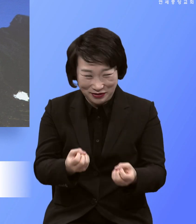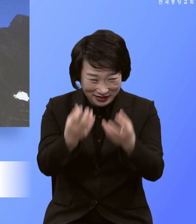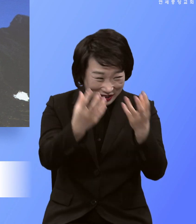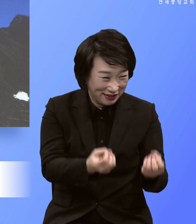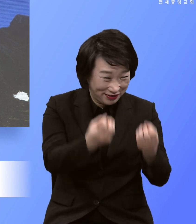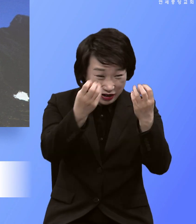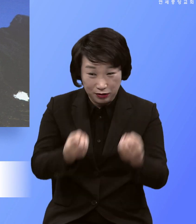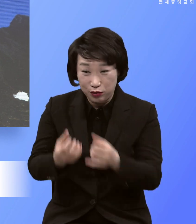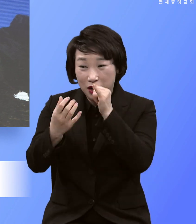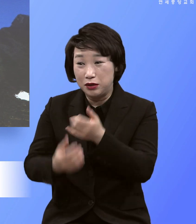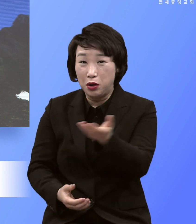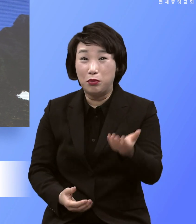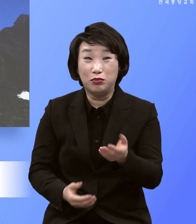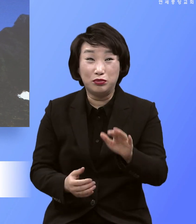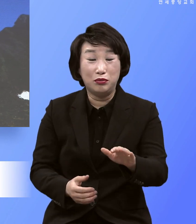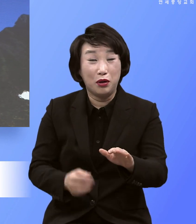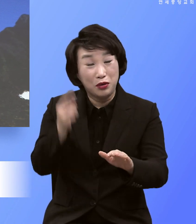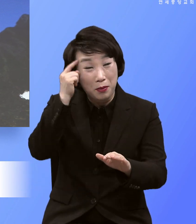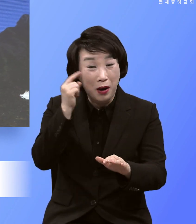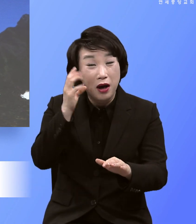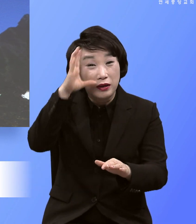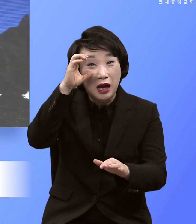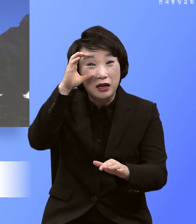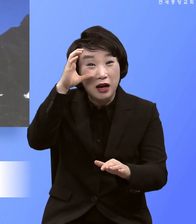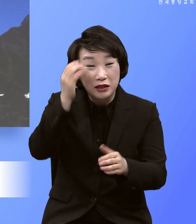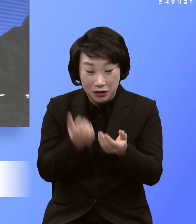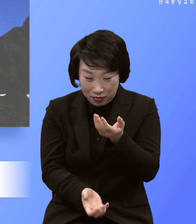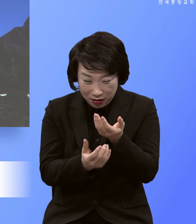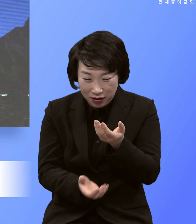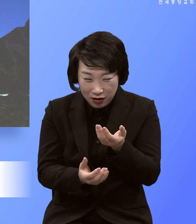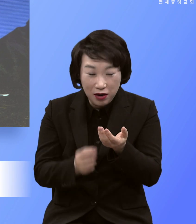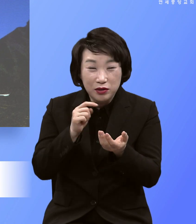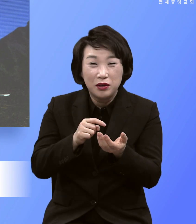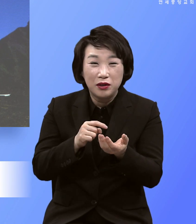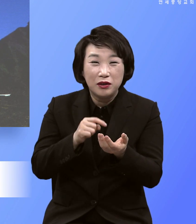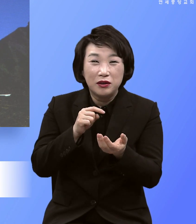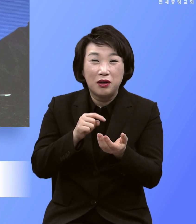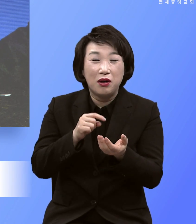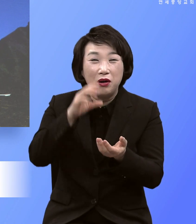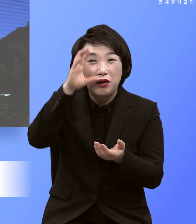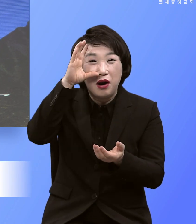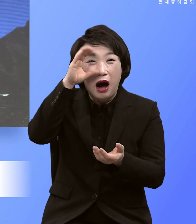축하한다. 계란 삶으면 병아리 속에서 알이 죽어요 안 죽어요?